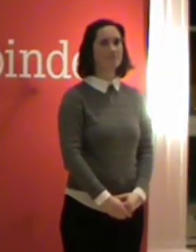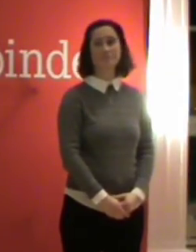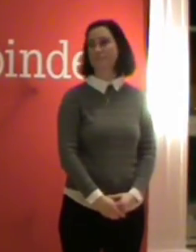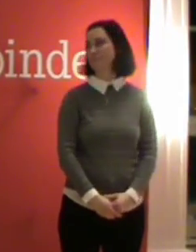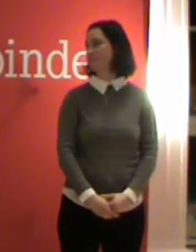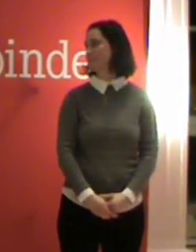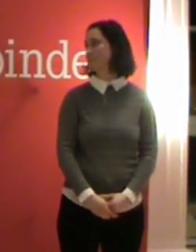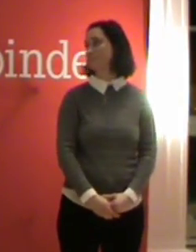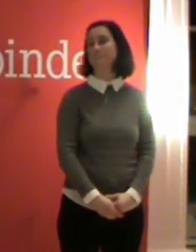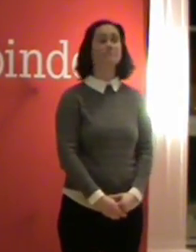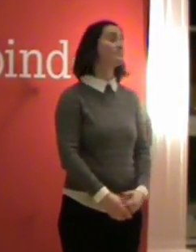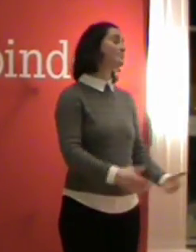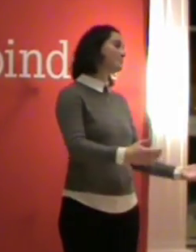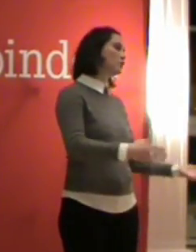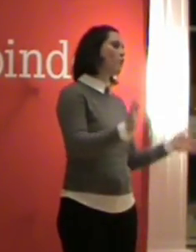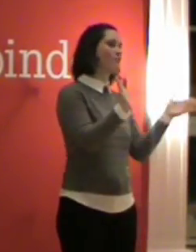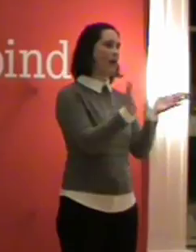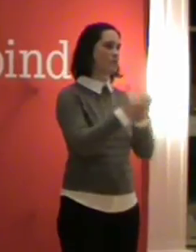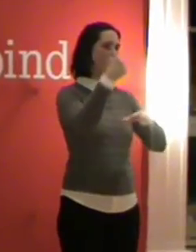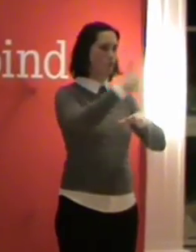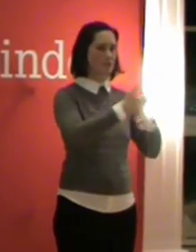So, jetzt kommt wieder an den